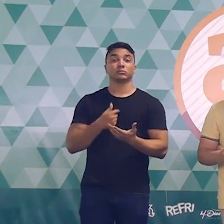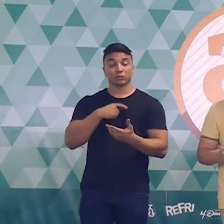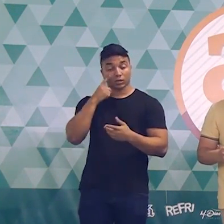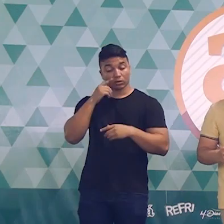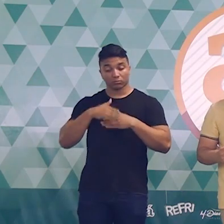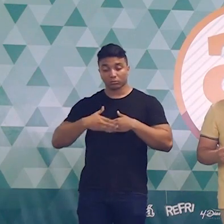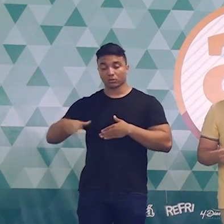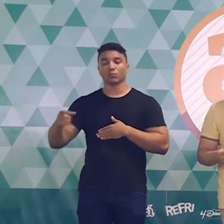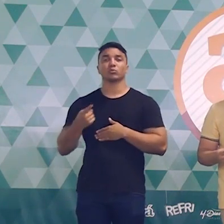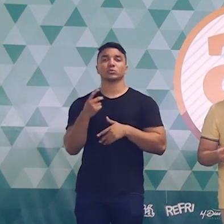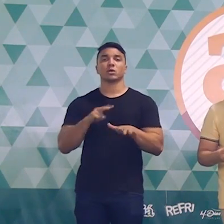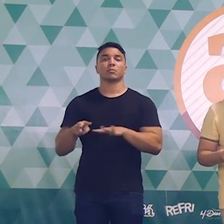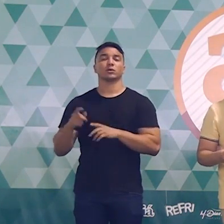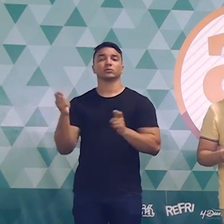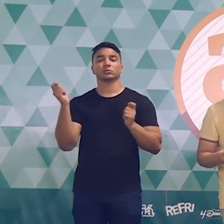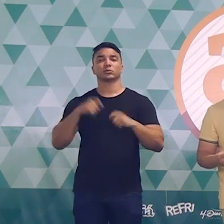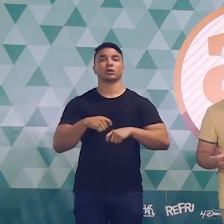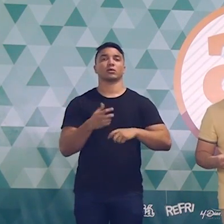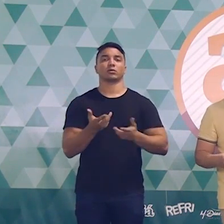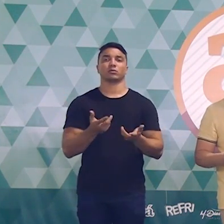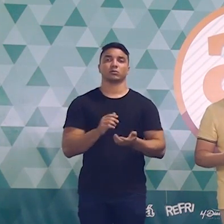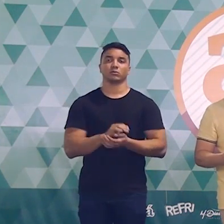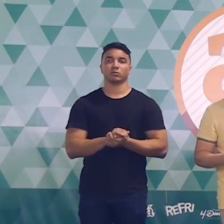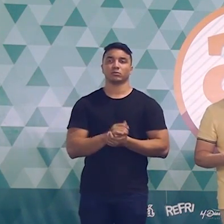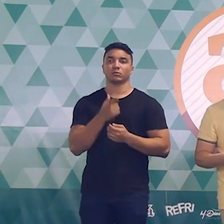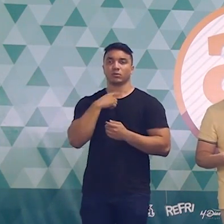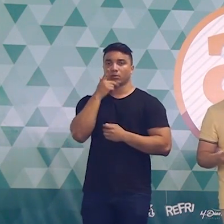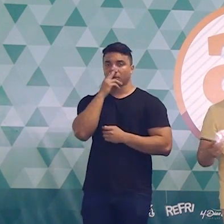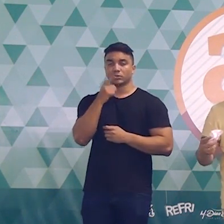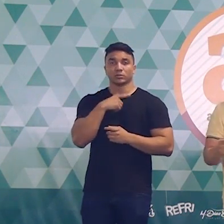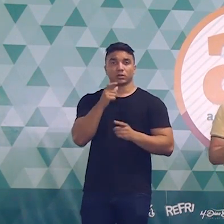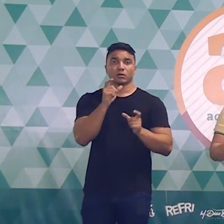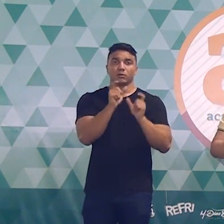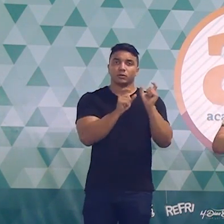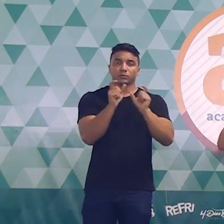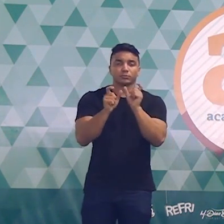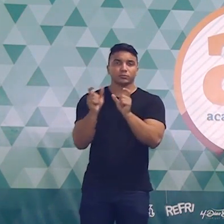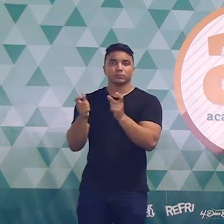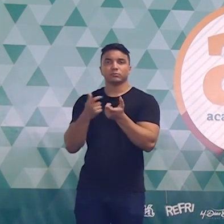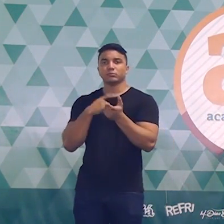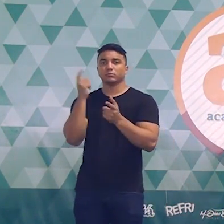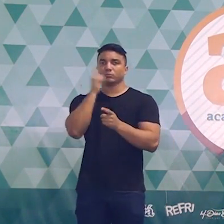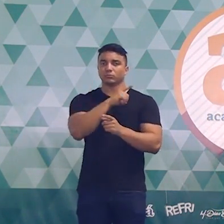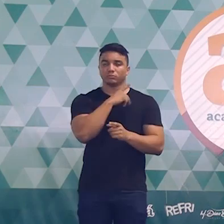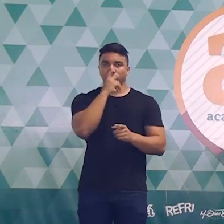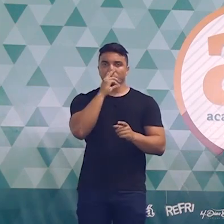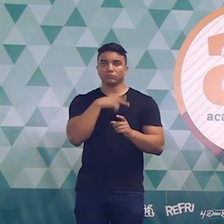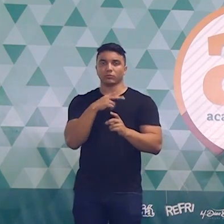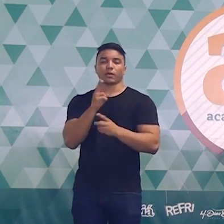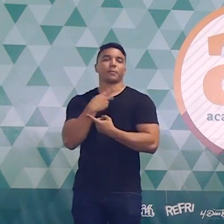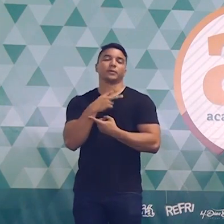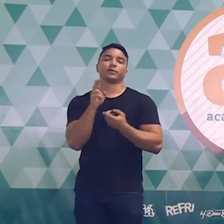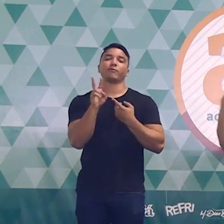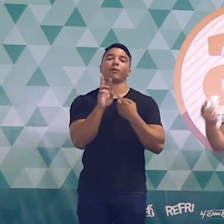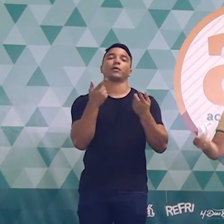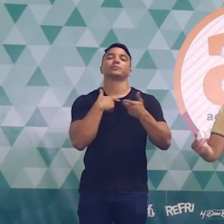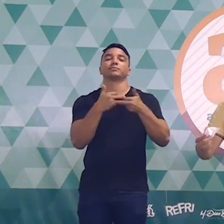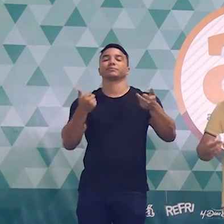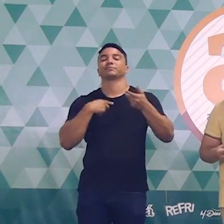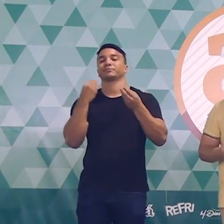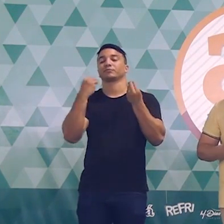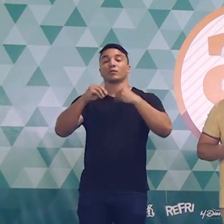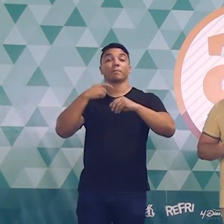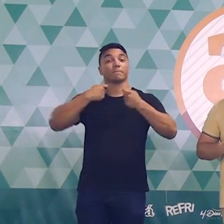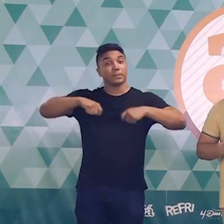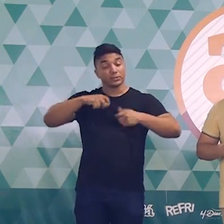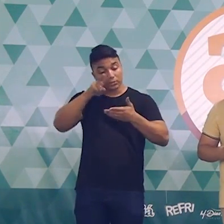coisa. Pescar várias palavrinhas que tem aí no material de vocês. Não dá para eu me transformar aqui em vocabulário e entrar na cabeça de vocês. Vocês têm que ter a